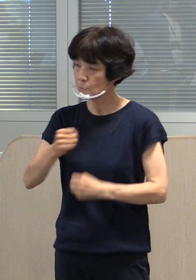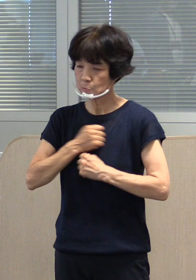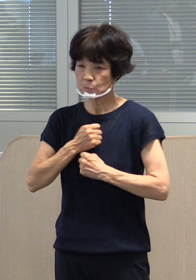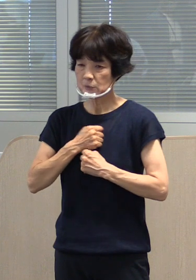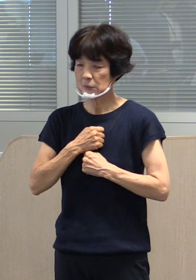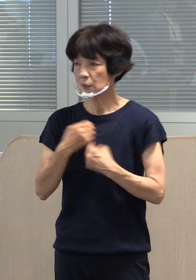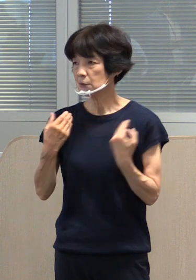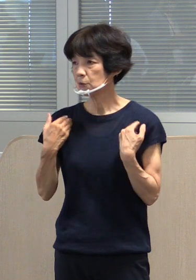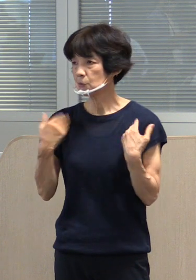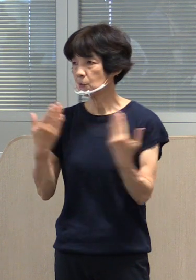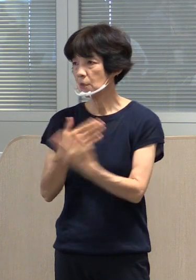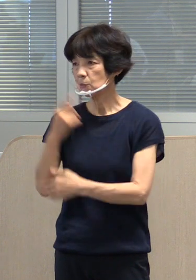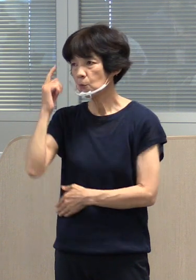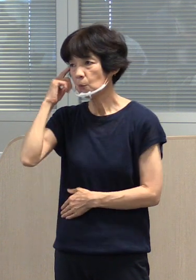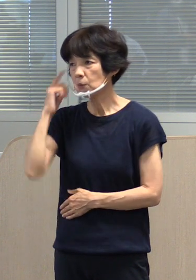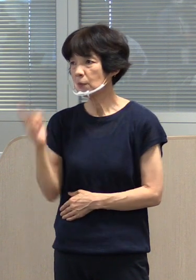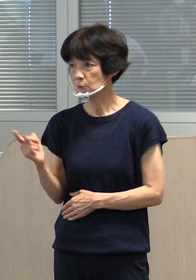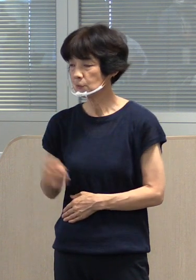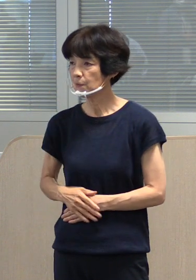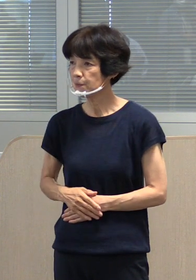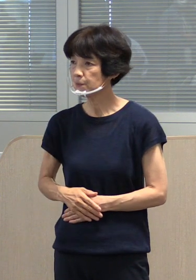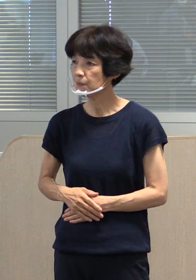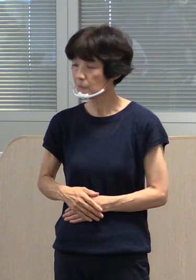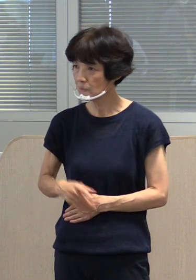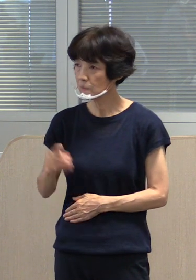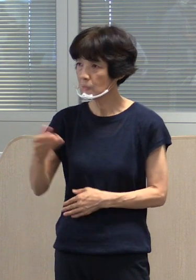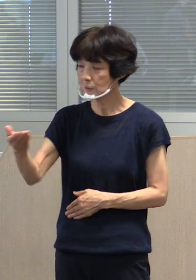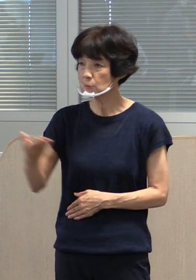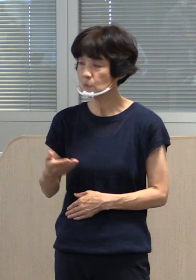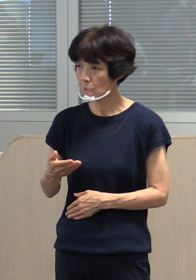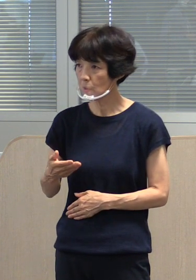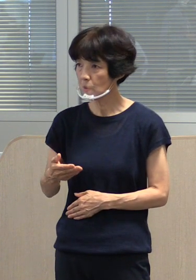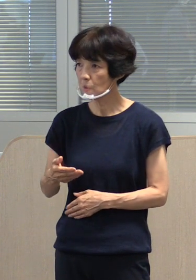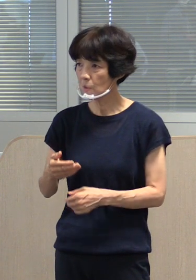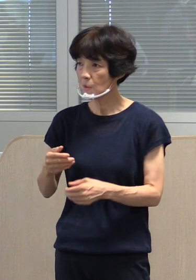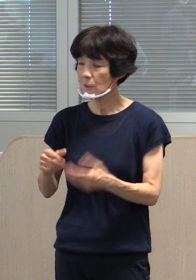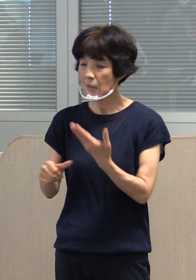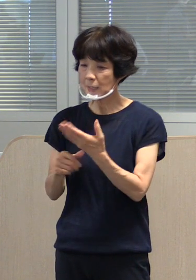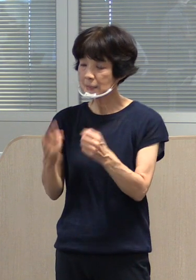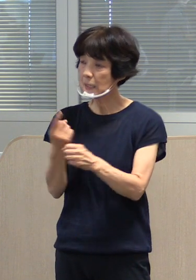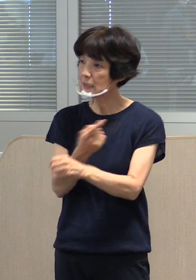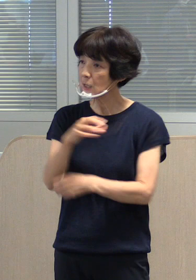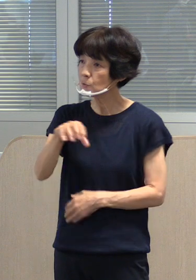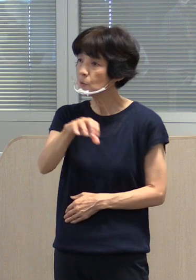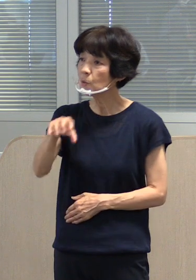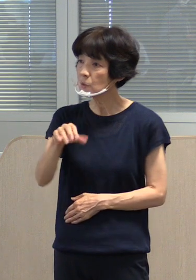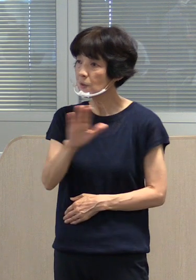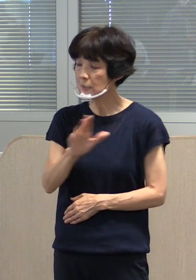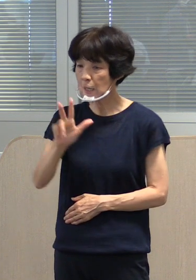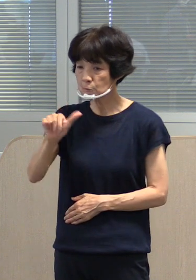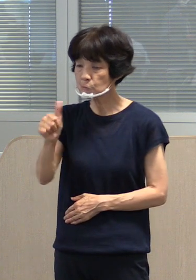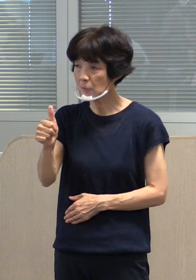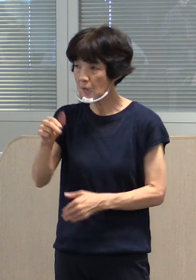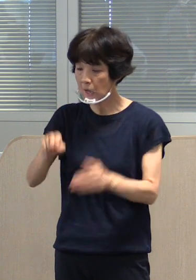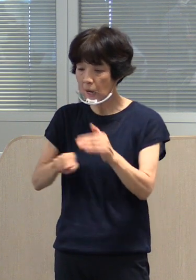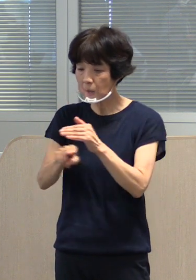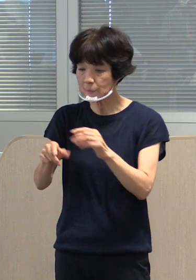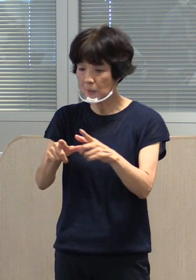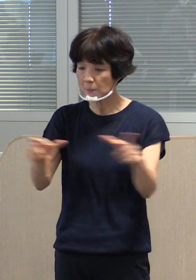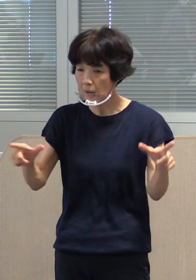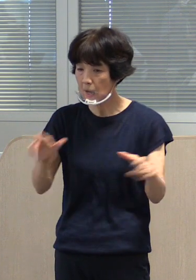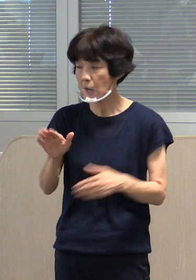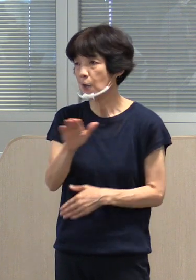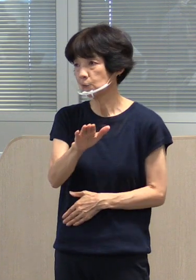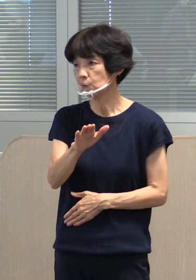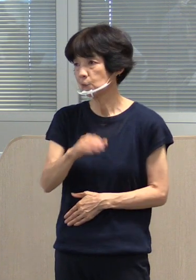に思います。 他県ではこうデルタ株が入ってきて、こう一気にこう広まってしまった県っていうのもあるかと思うんですけども、うん、現在の